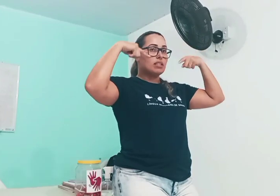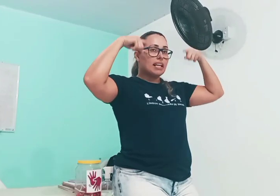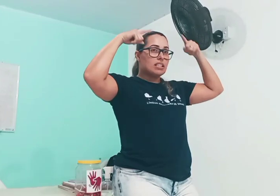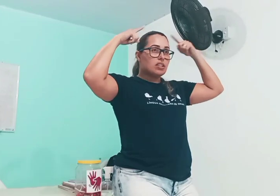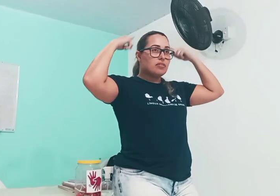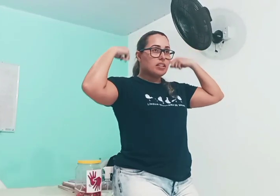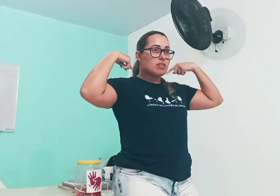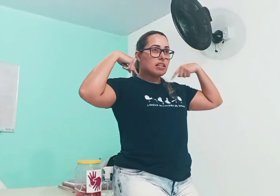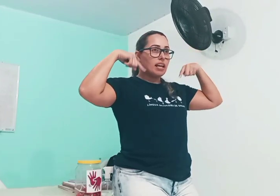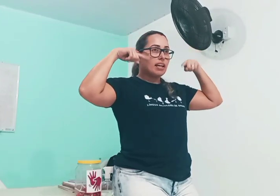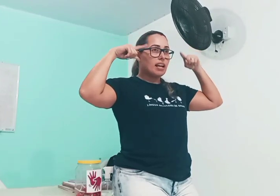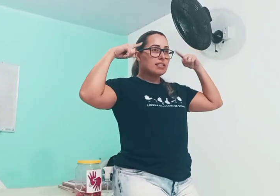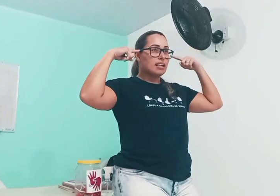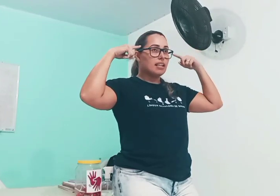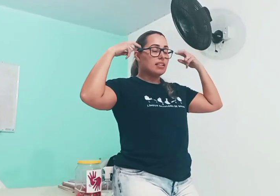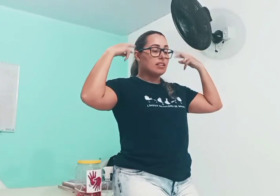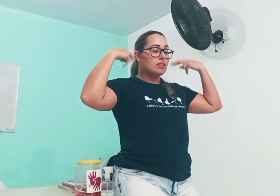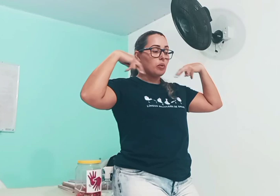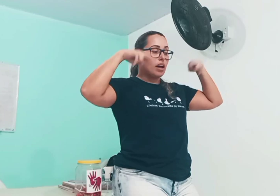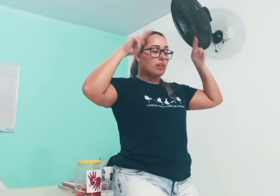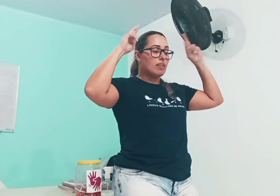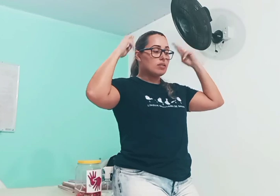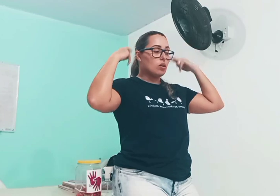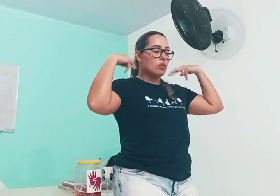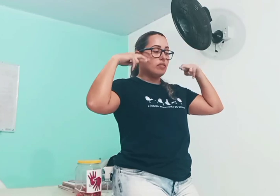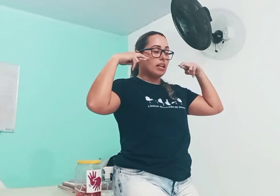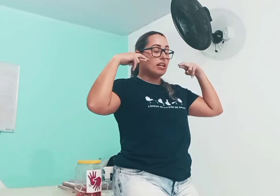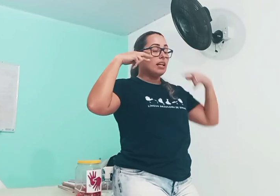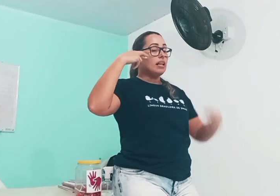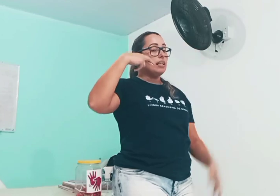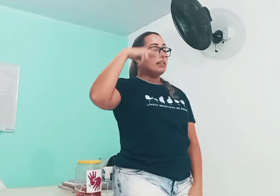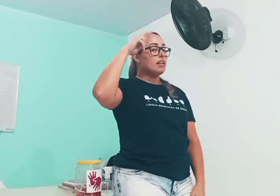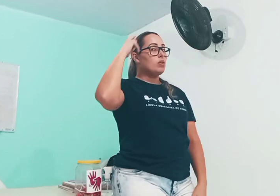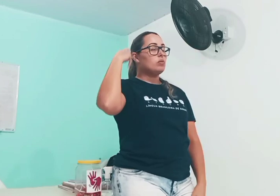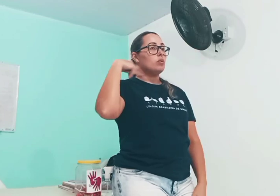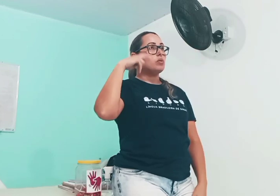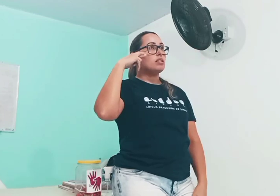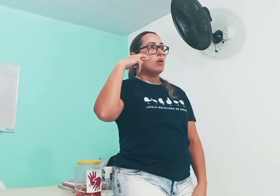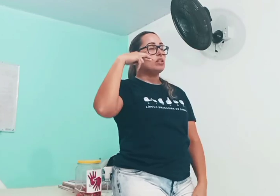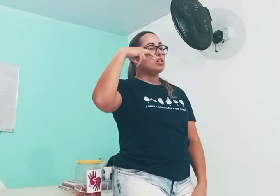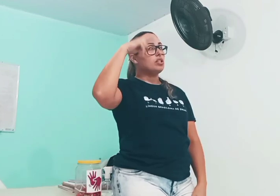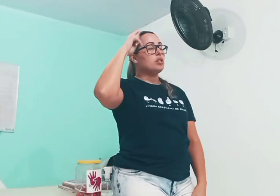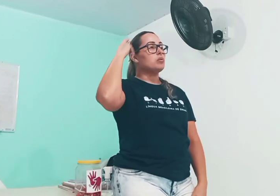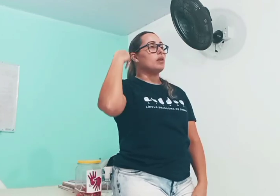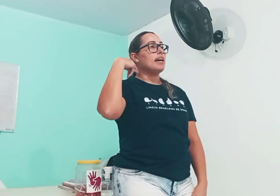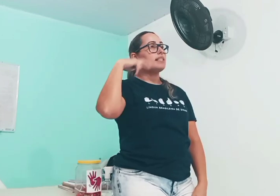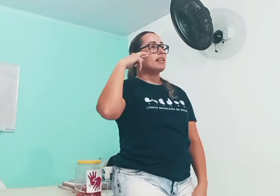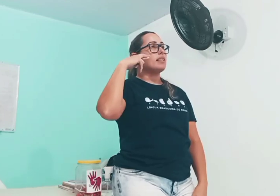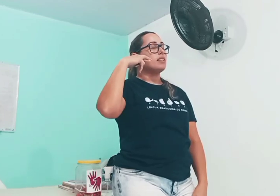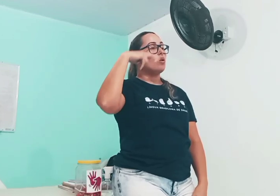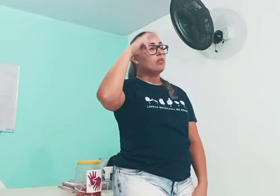daqueles chifrinhos, né, que elas têm aqui. Aí faz ovelha. Então, o sinal antigo é esse aqui,